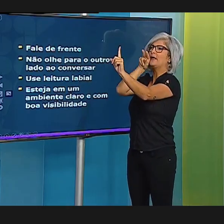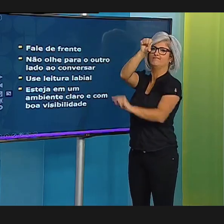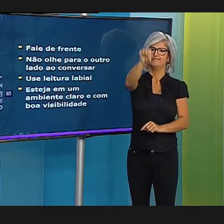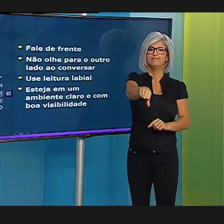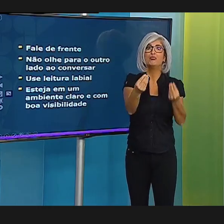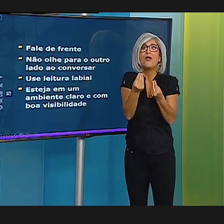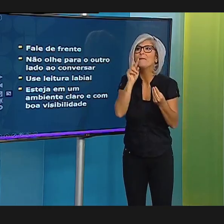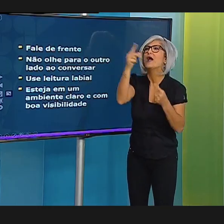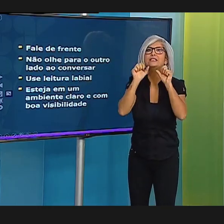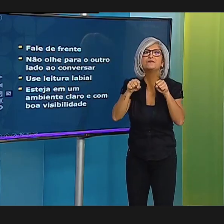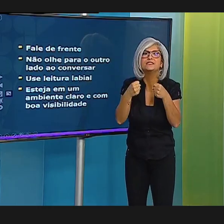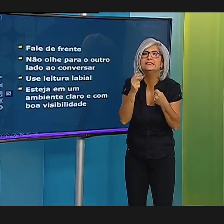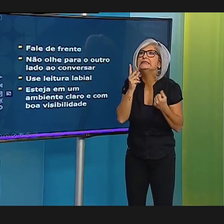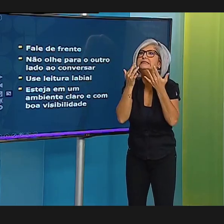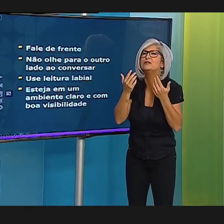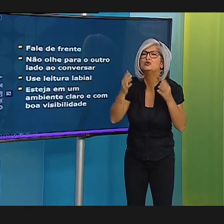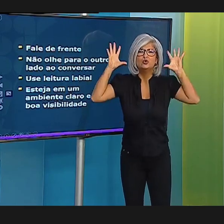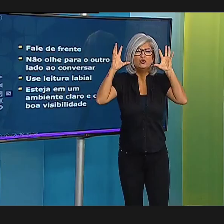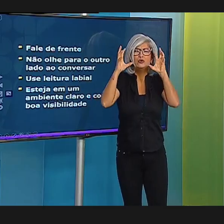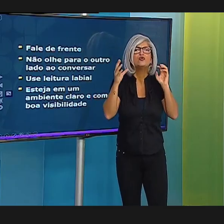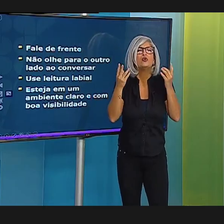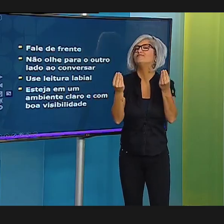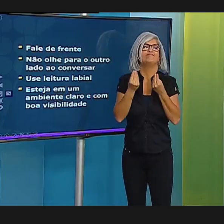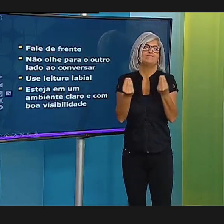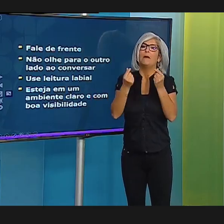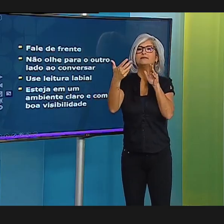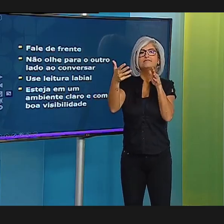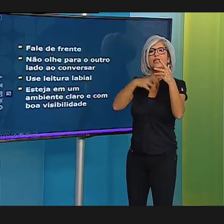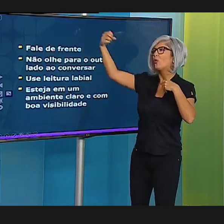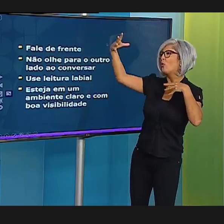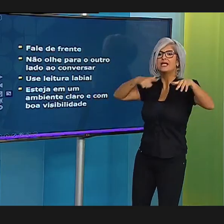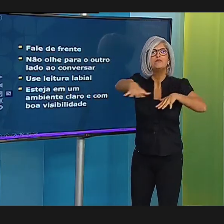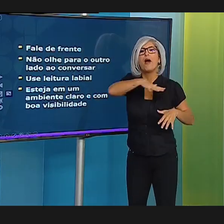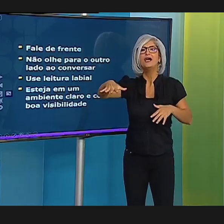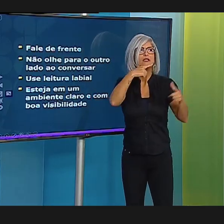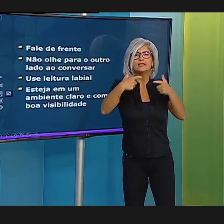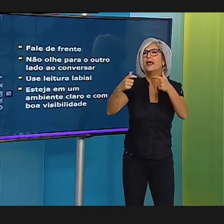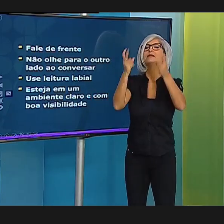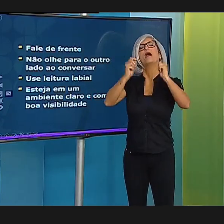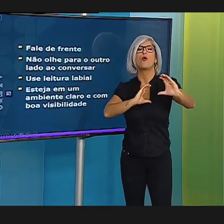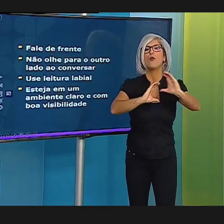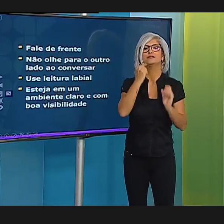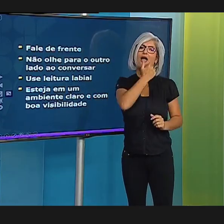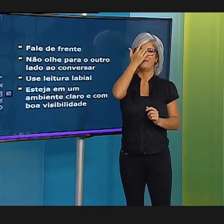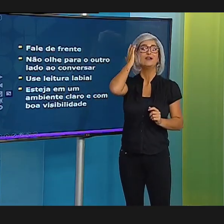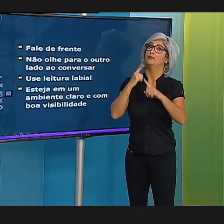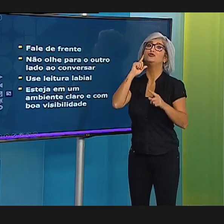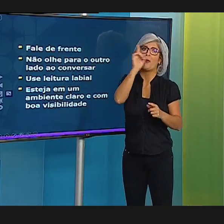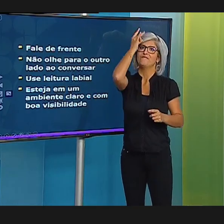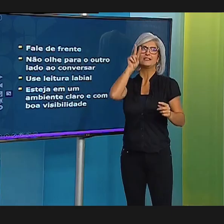grande claridade. Essa claridade pode apresentar ali uma sombra. E aquele ambiente também não é qualitativo para a comunicação. O ideal é que vocês escolham um espaço claro, sim, para que haja, então,